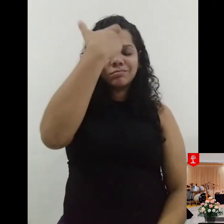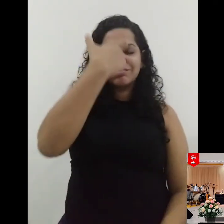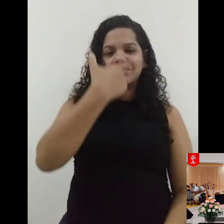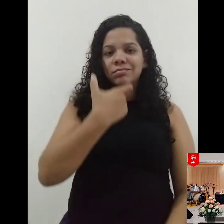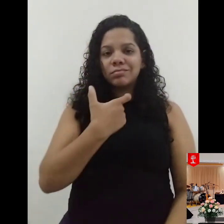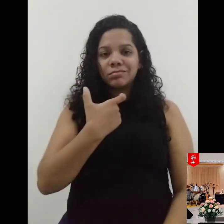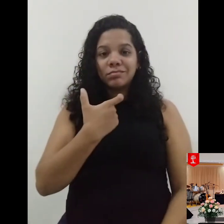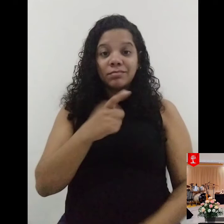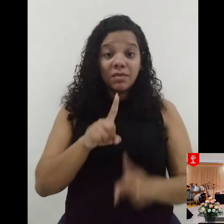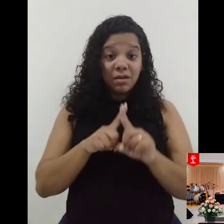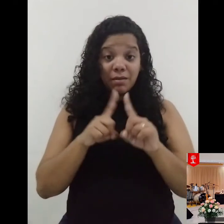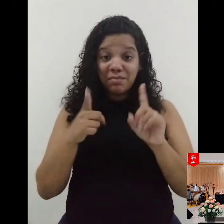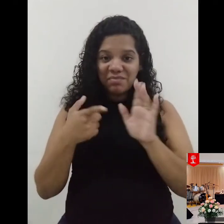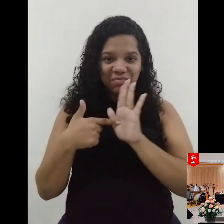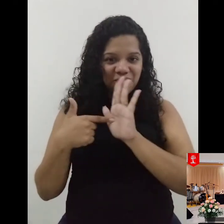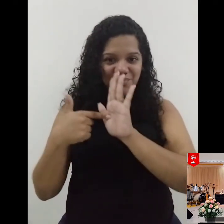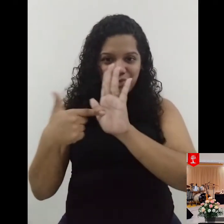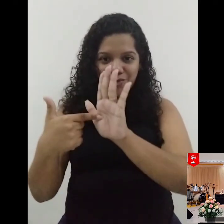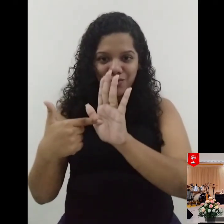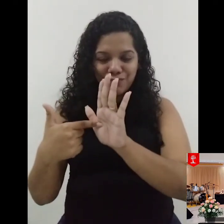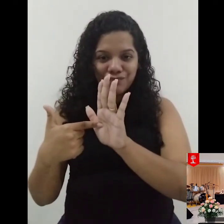reconhecendo a nossa fraqueza,